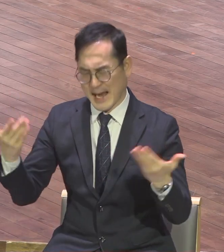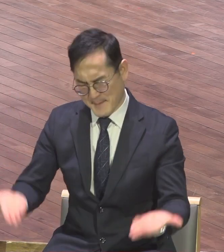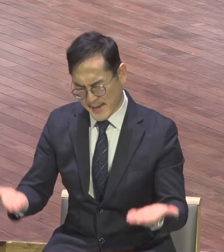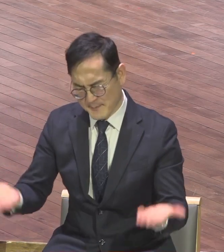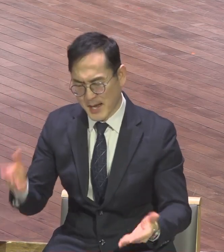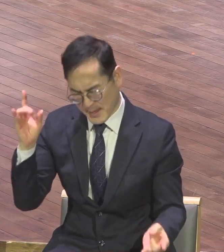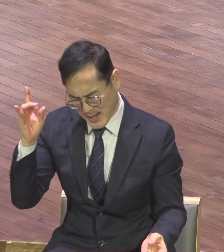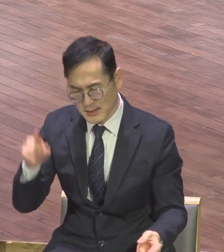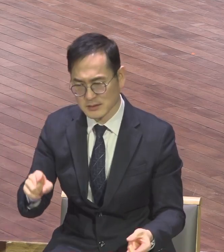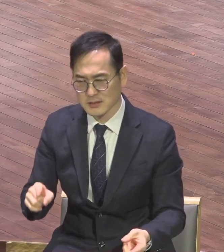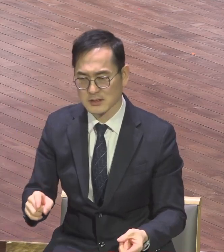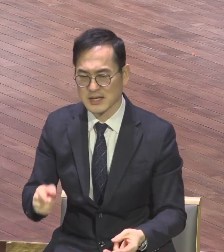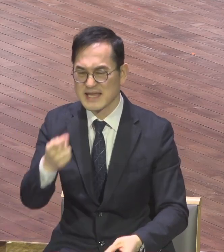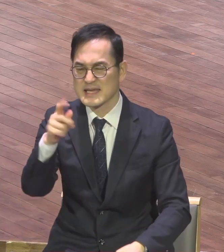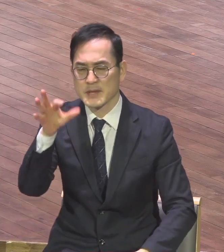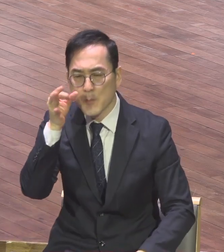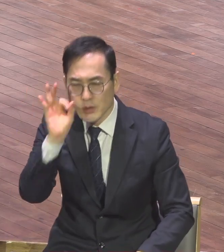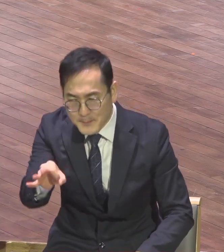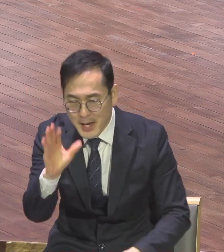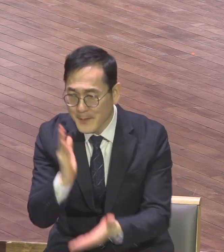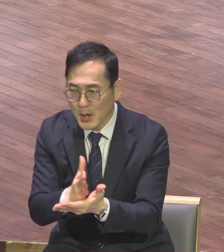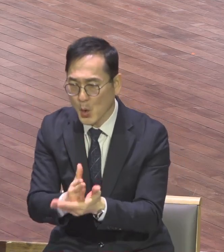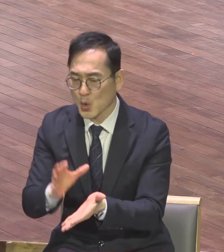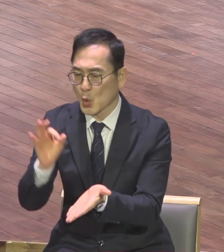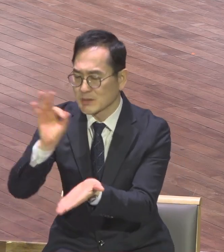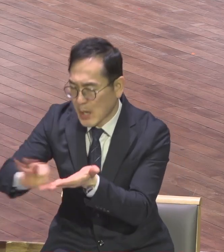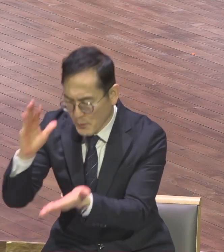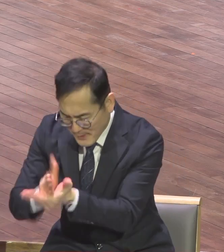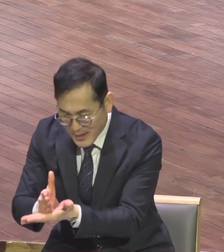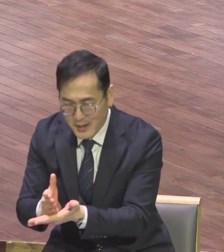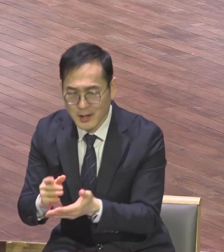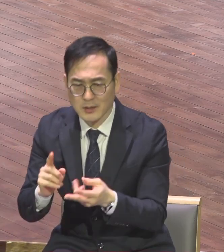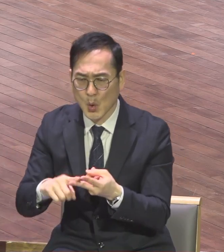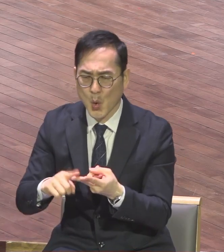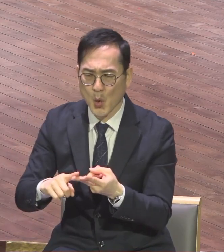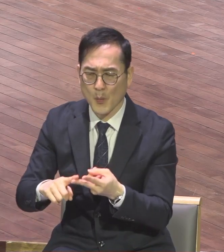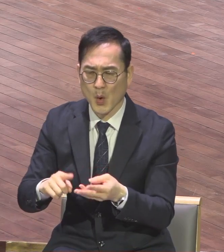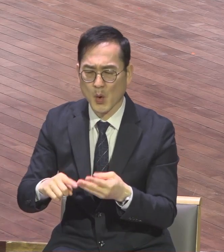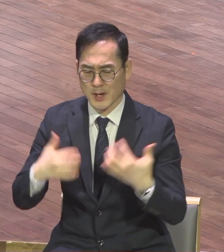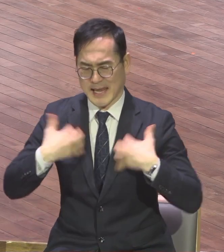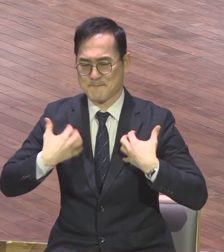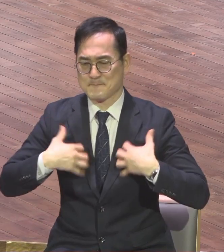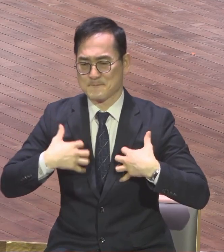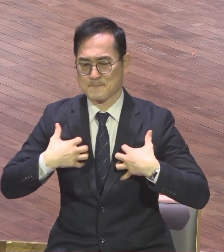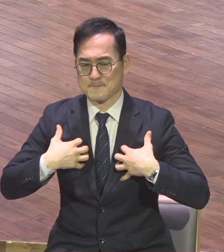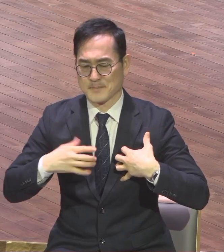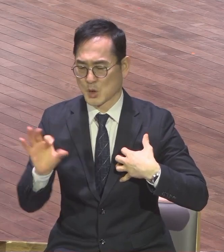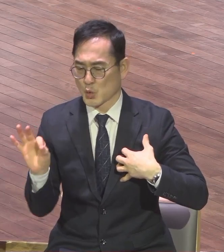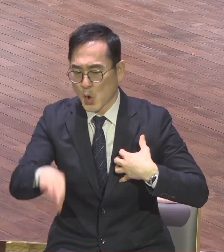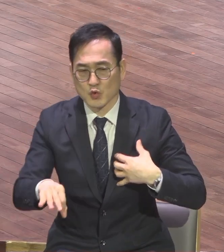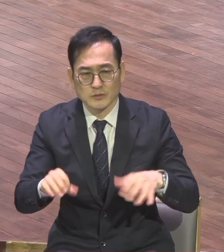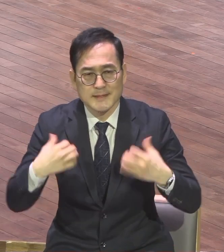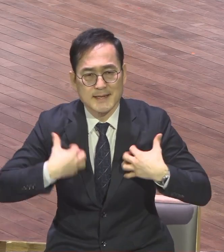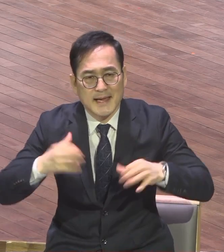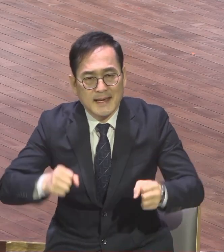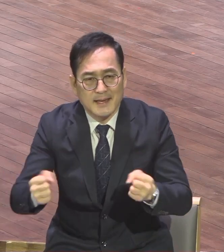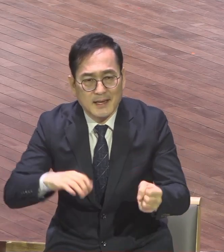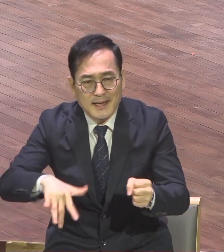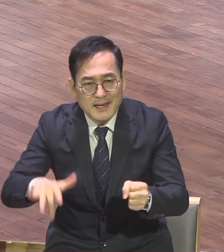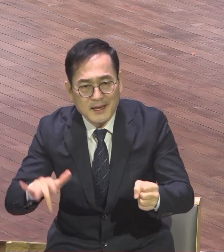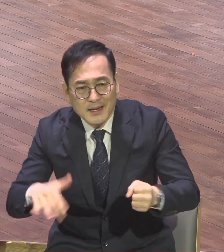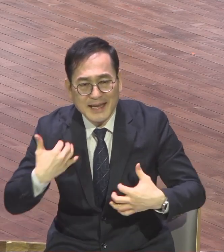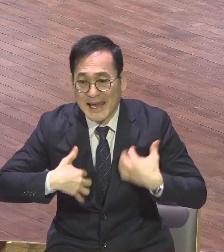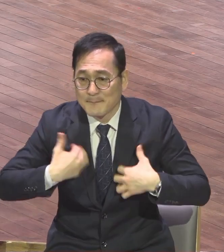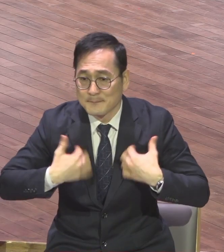TV도 못 틀고 주일에는 뭐 돈도 절대 쓰면 안 되고요. 오락실 같은 데 가면 큰일 난다고 막 하셨는데 막상